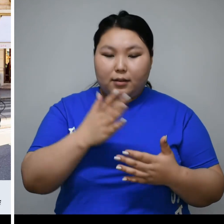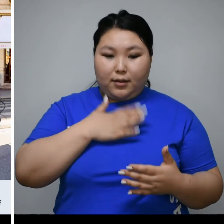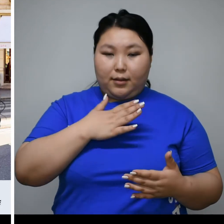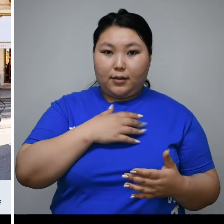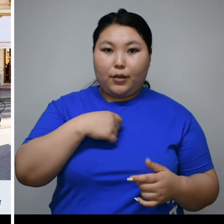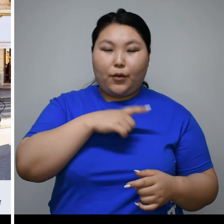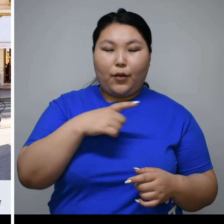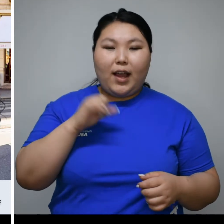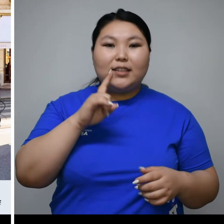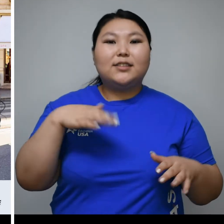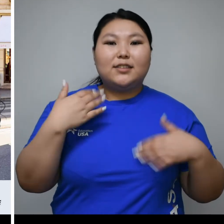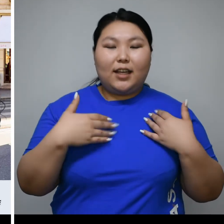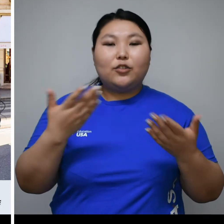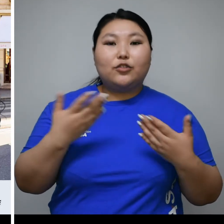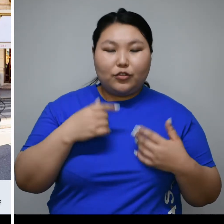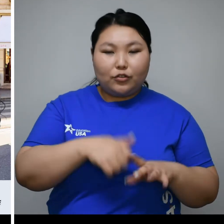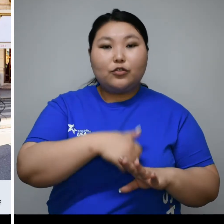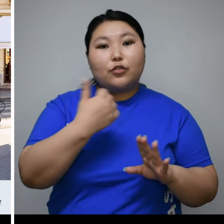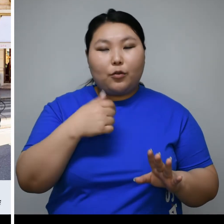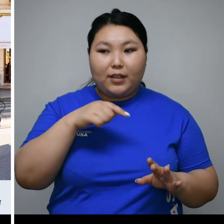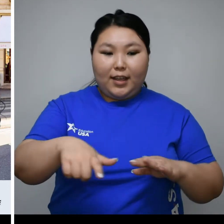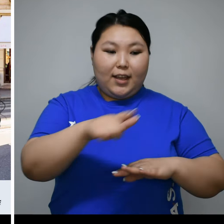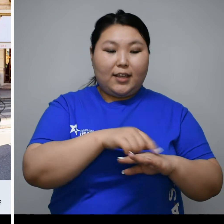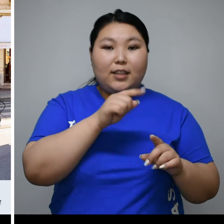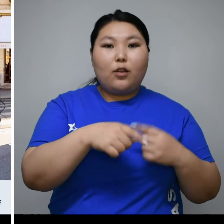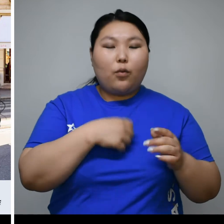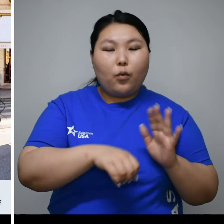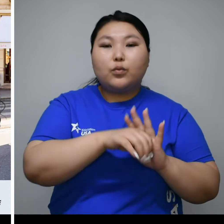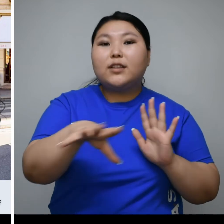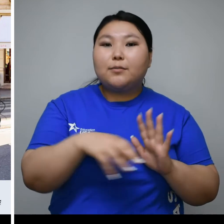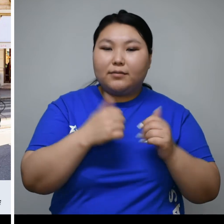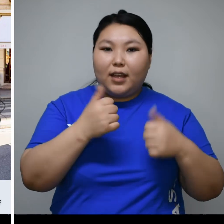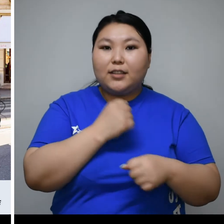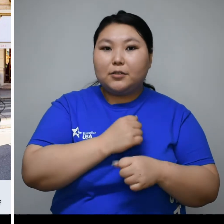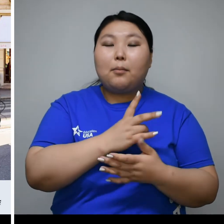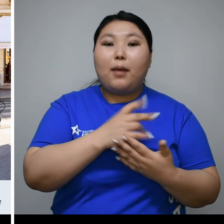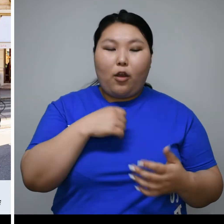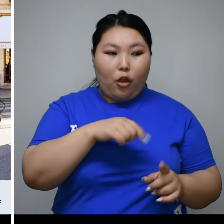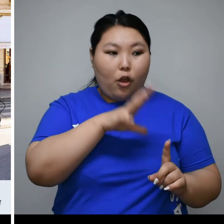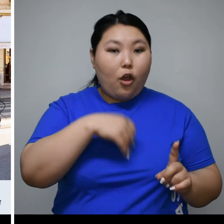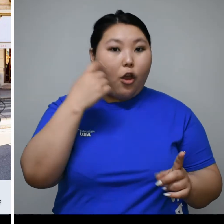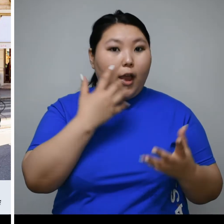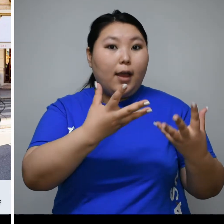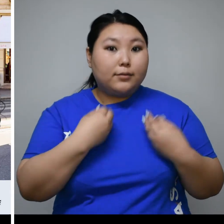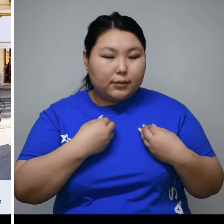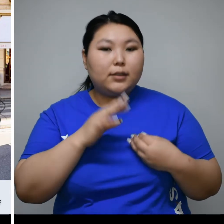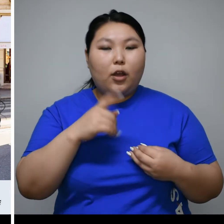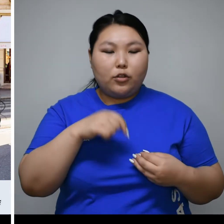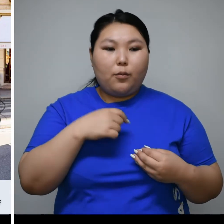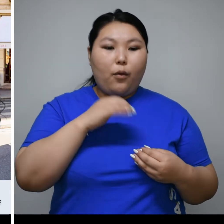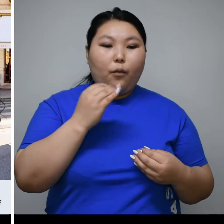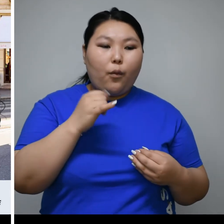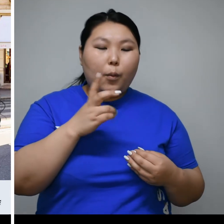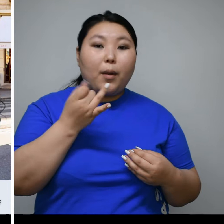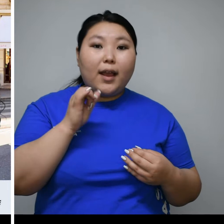байгаа маа надаа бас аз жаргал өгдөг. Нөгөөтөөгөр би тэр газараа илүү их бүтээнчтэй ажилтай юм байна гэдгийг одоо ойлгож авчгаад яг одоо за